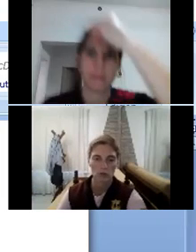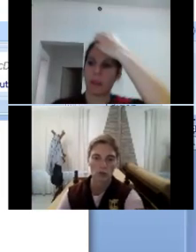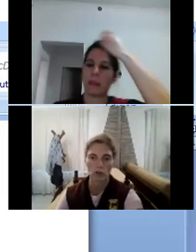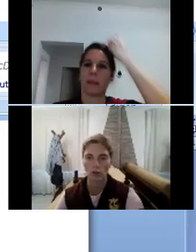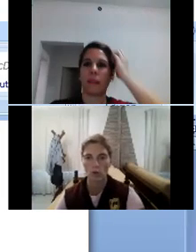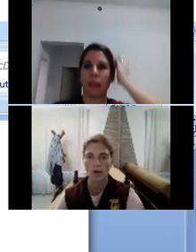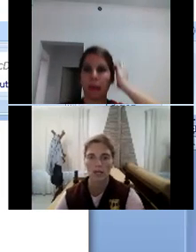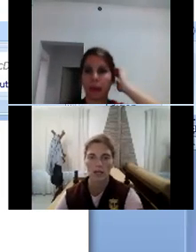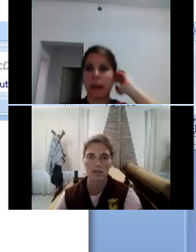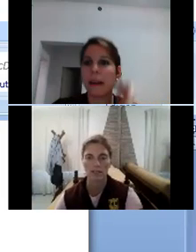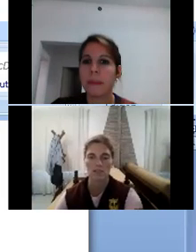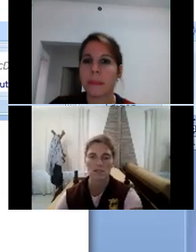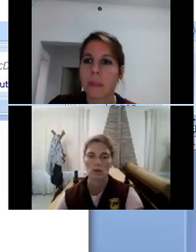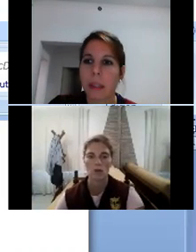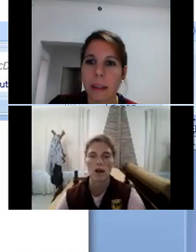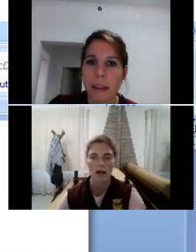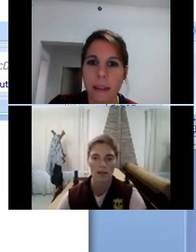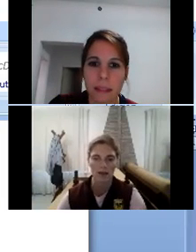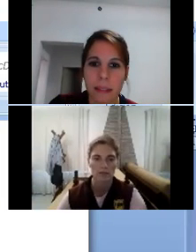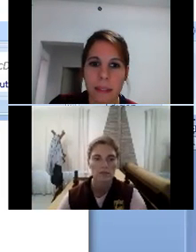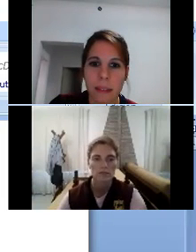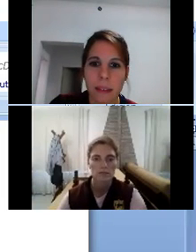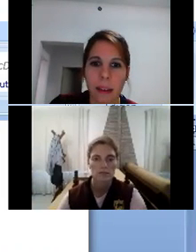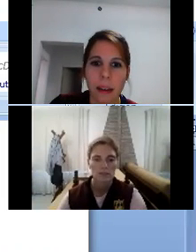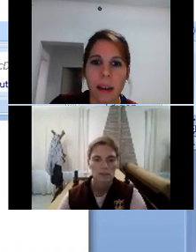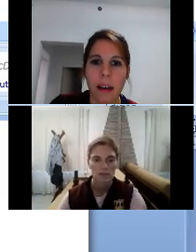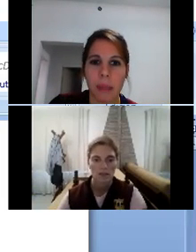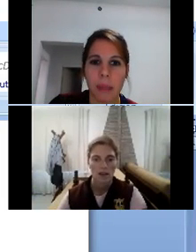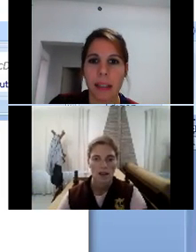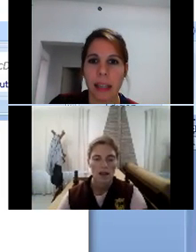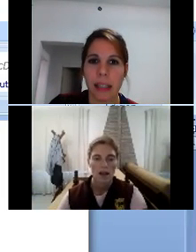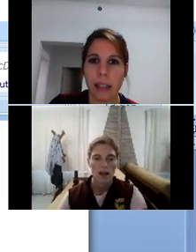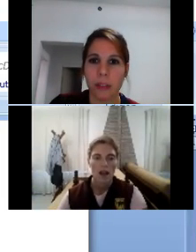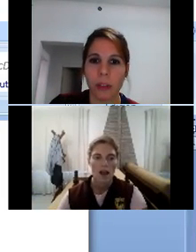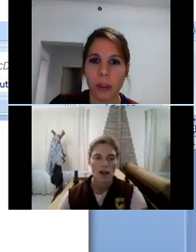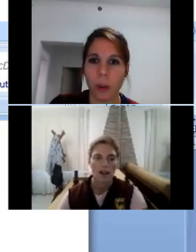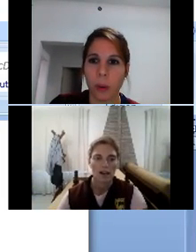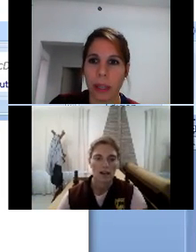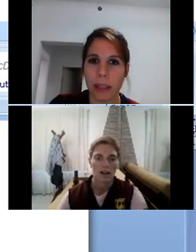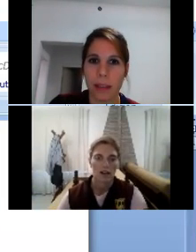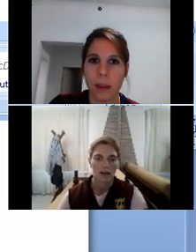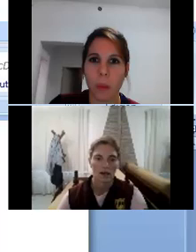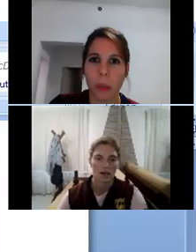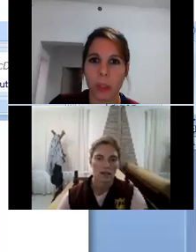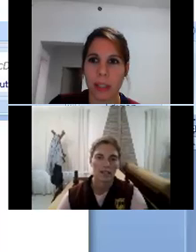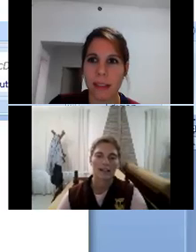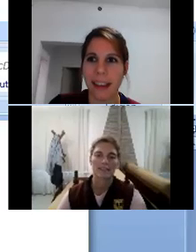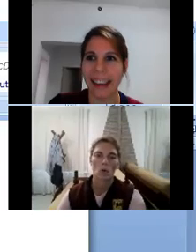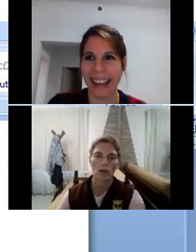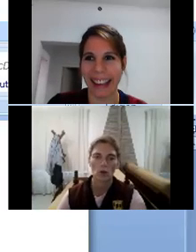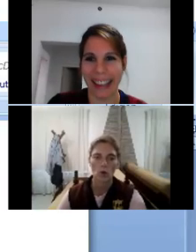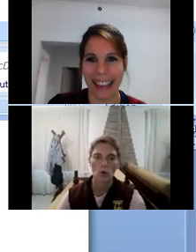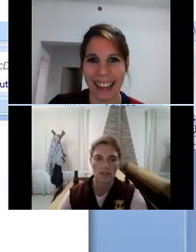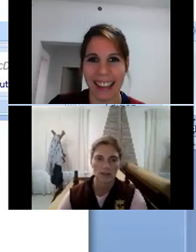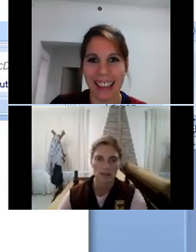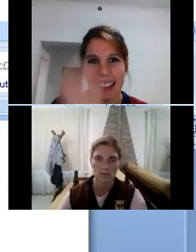Con todo, A ver. juguetes, almohada. Ay, mira esta qué linda con todos los juguetes, los Le peluches. encanta jugar